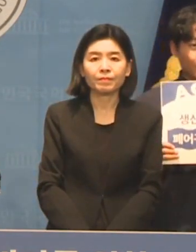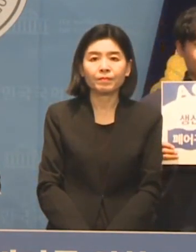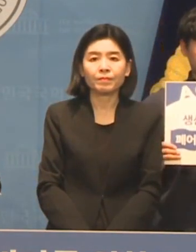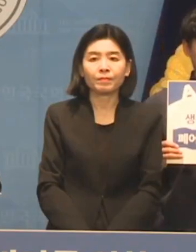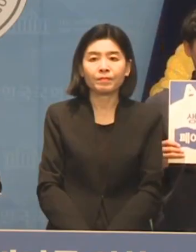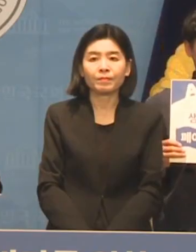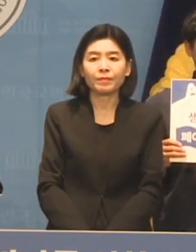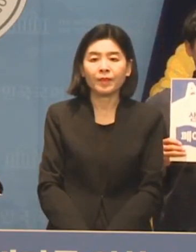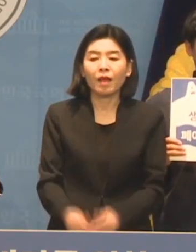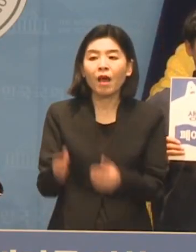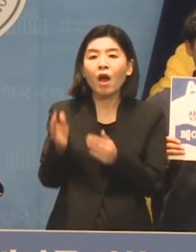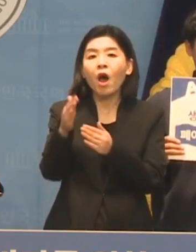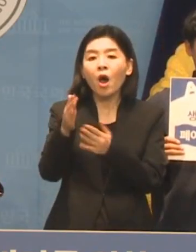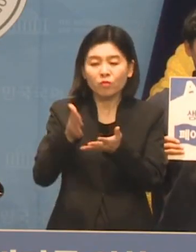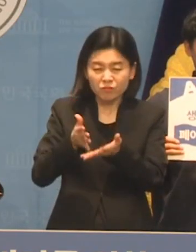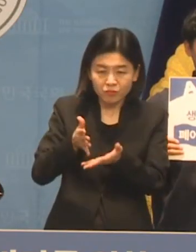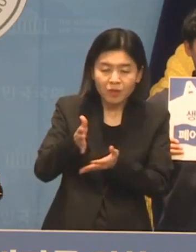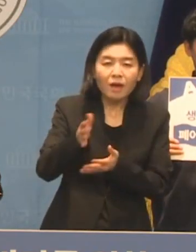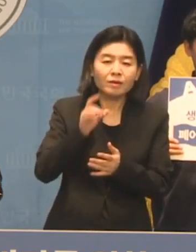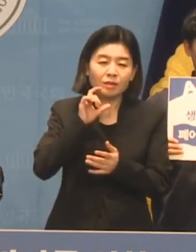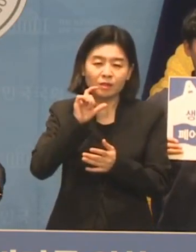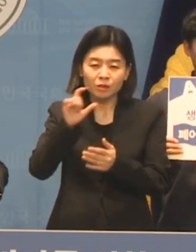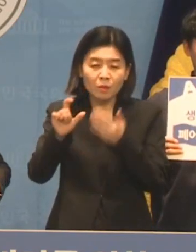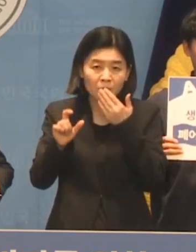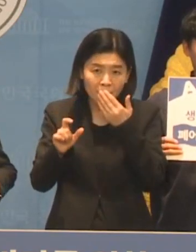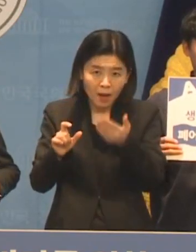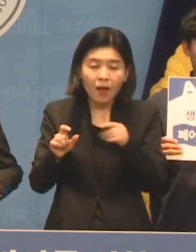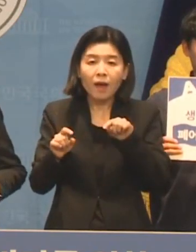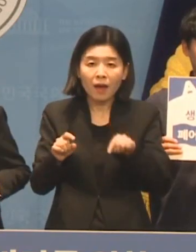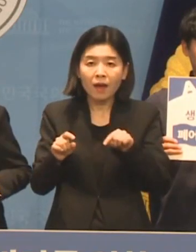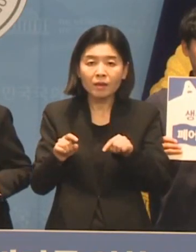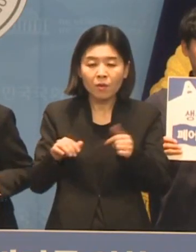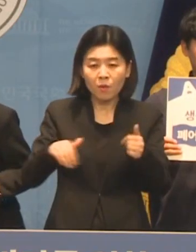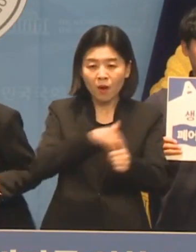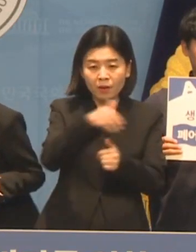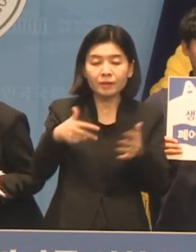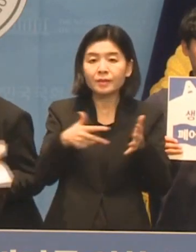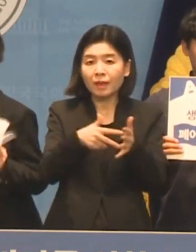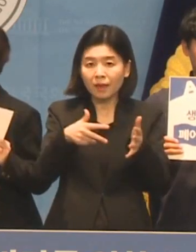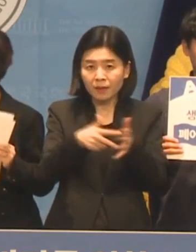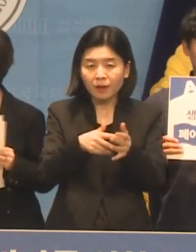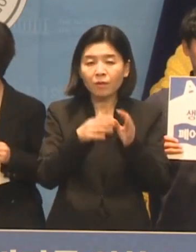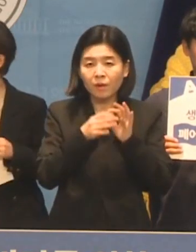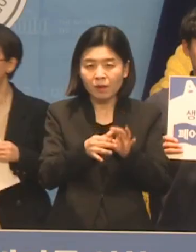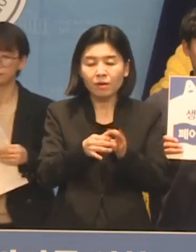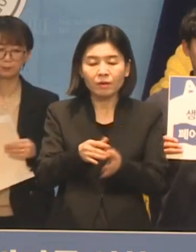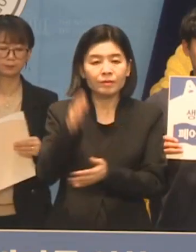지속가능 어업 분야는 환경정의재단 하우린 캠페이너께서 말씀해 주시겠습니다.